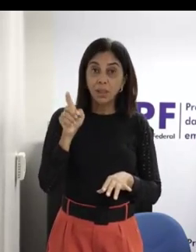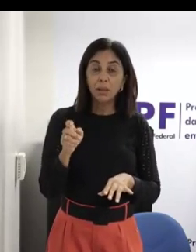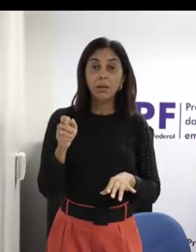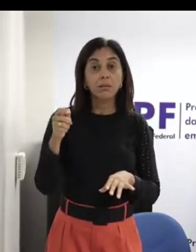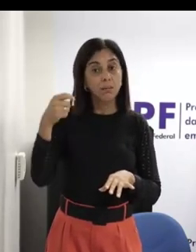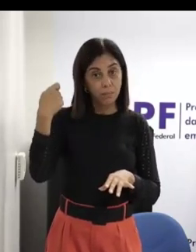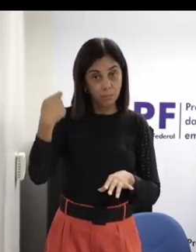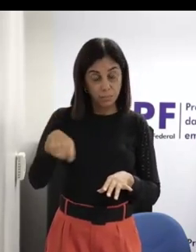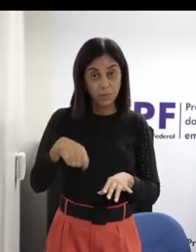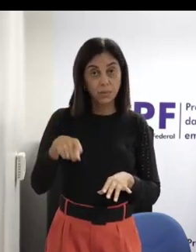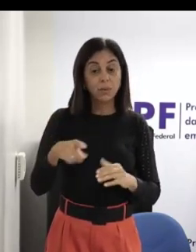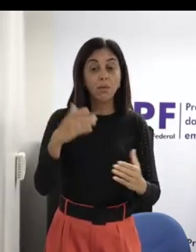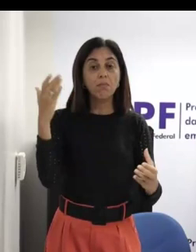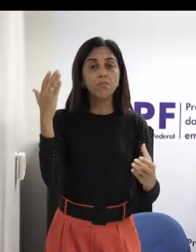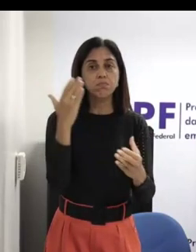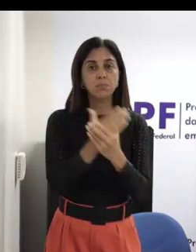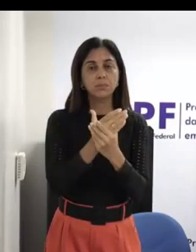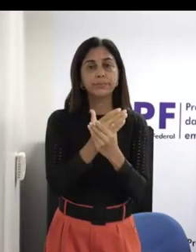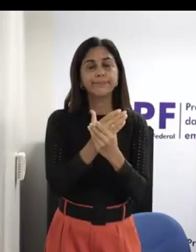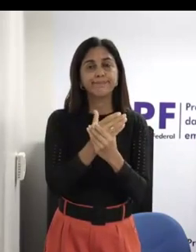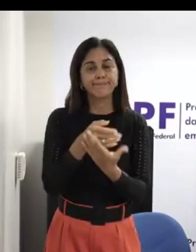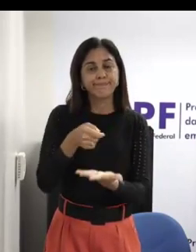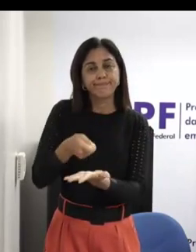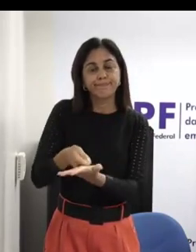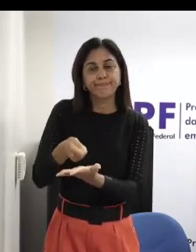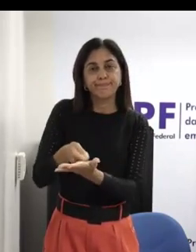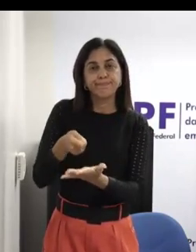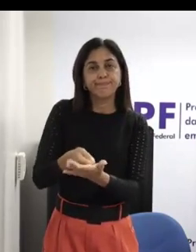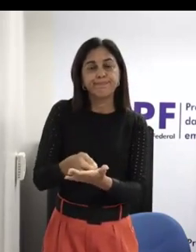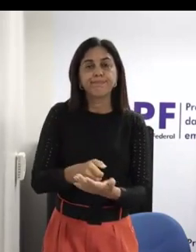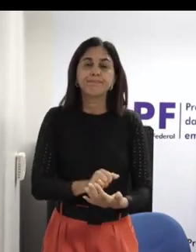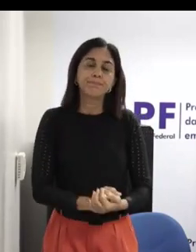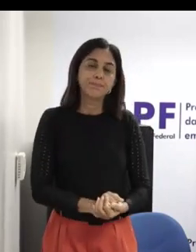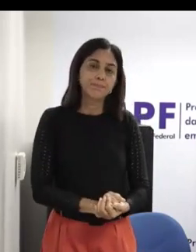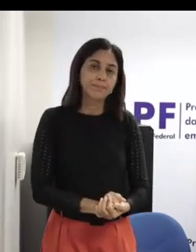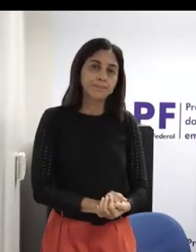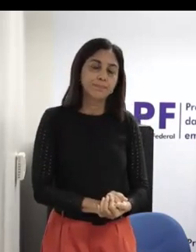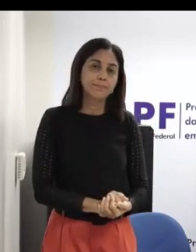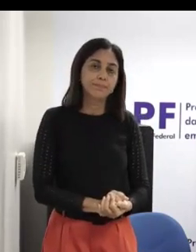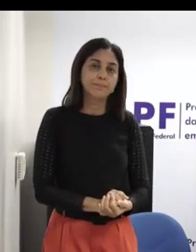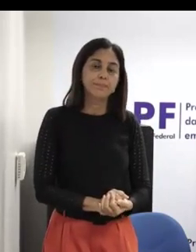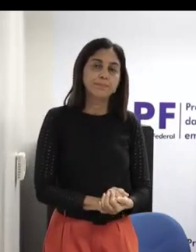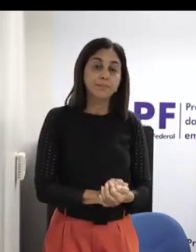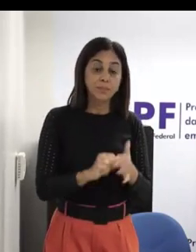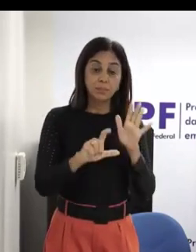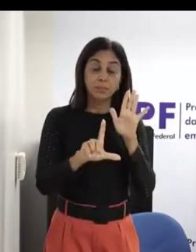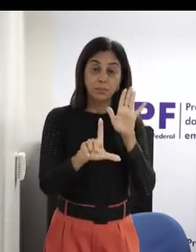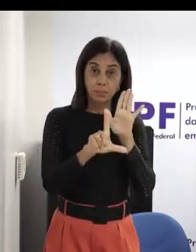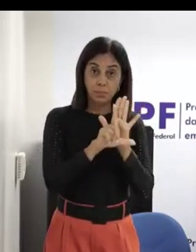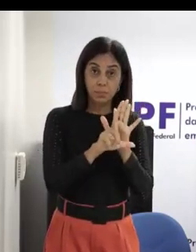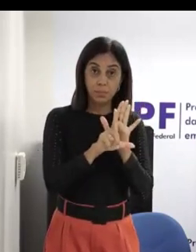criminalmente e deve responder em termos de de medidas civis de